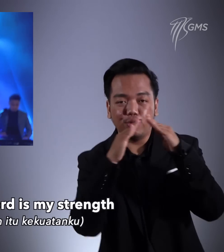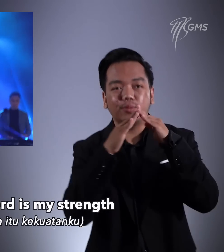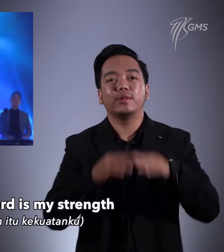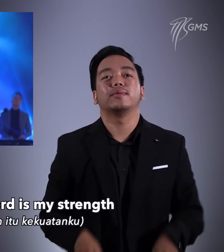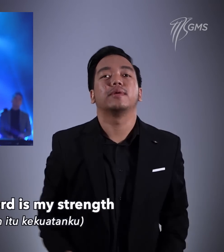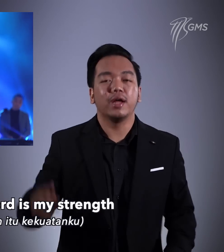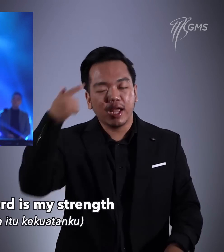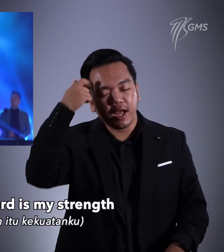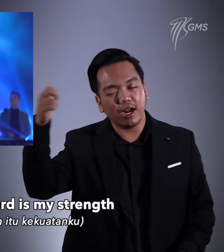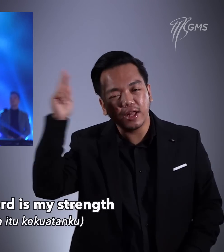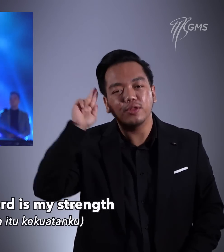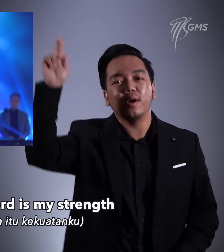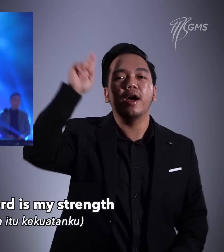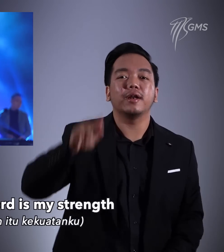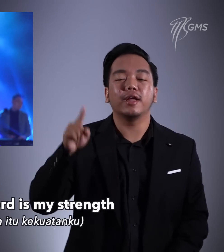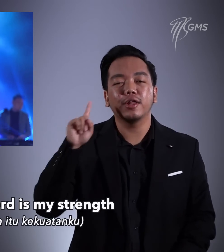Lord